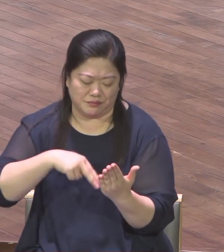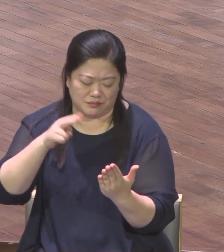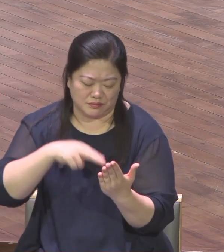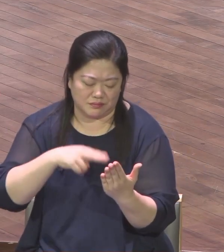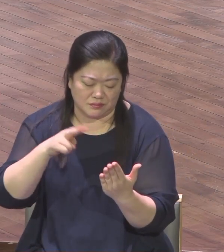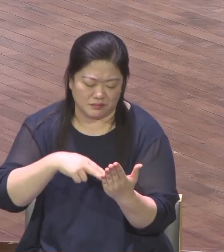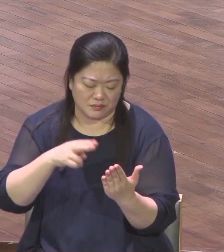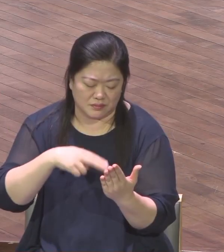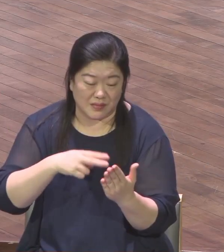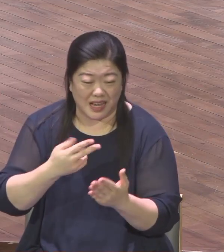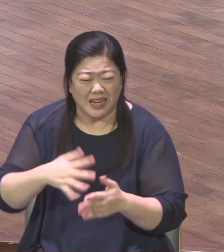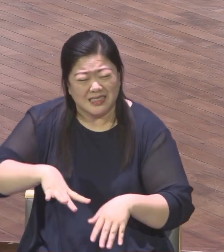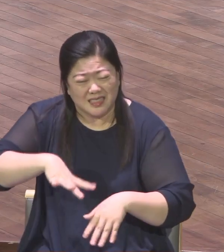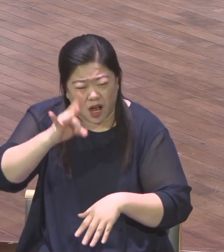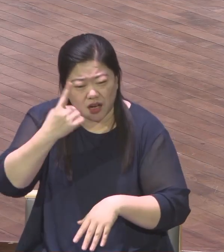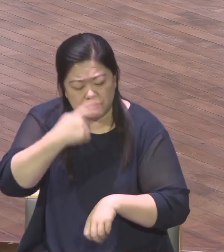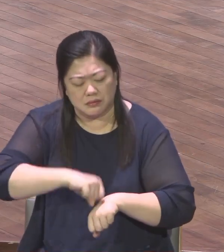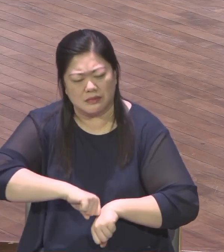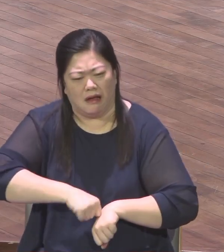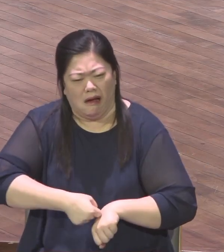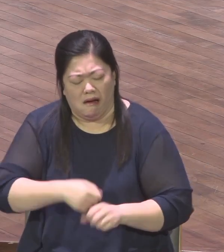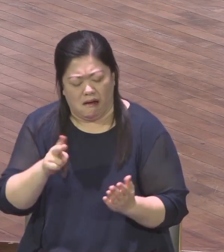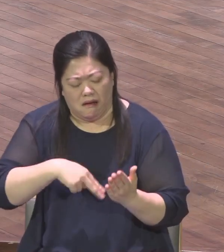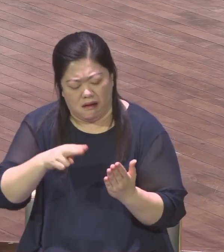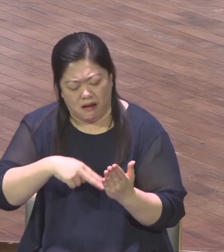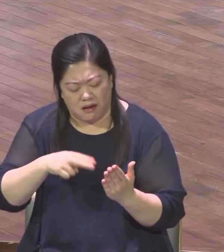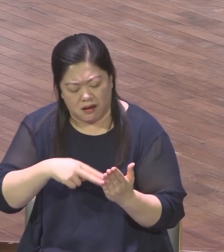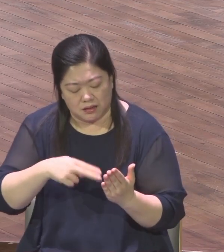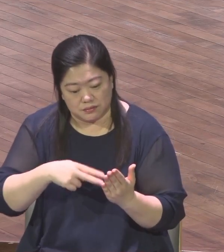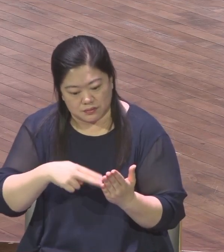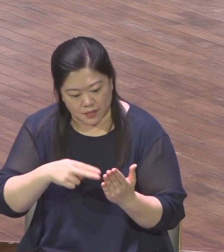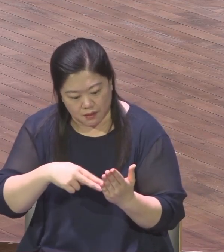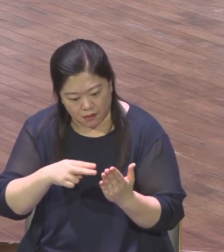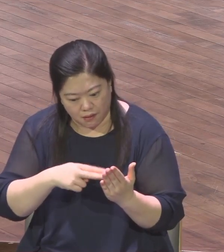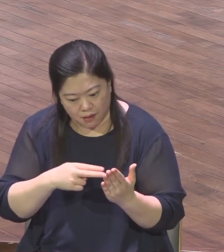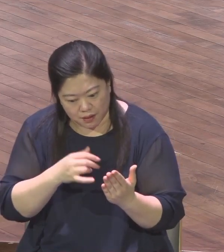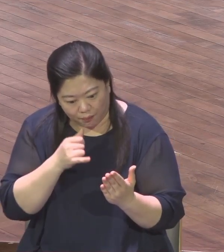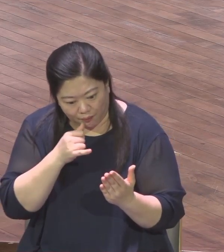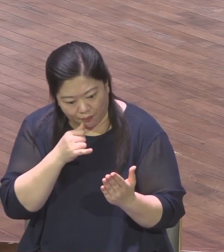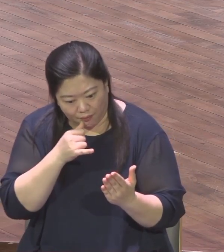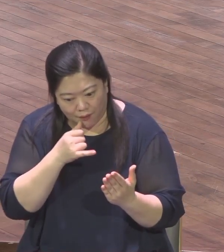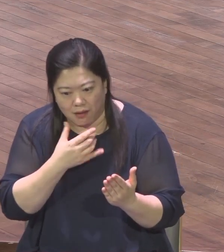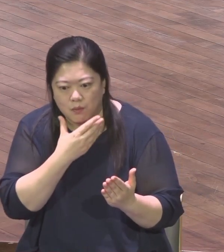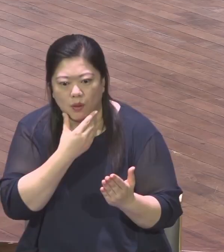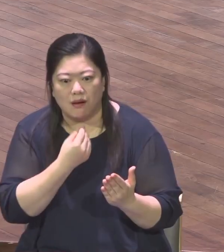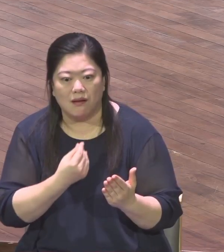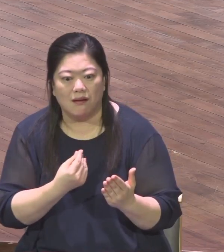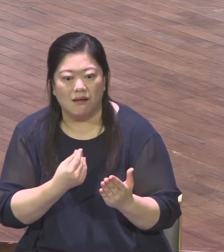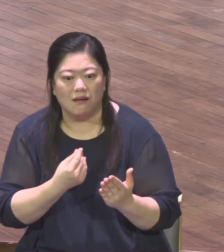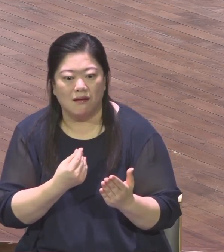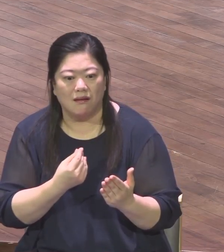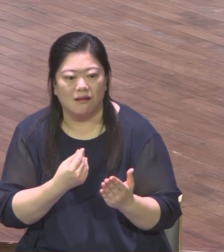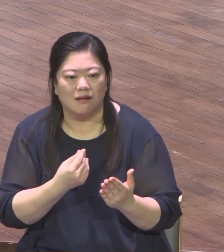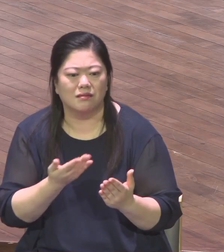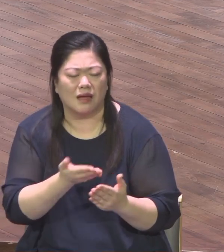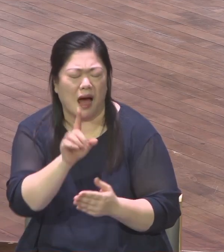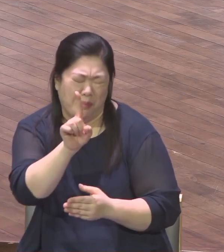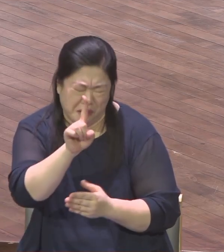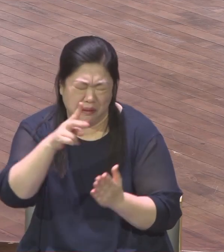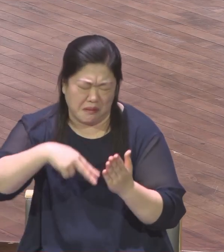아무리 빠르고 아무리 급변하는 시대에 산다 할지라도 영적인 삶의